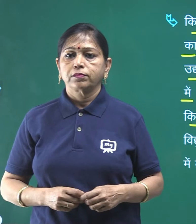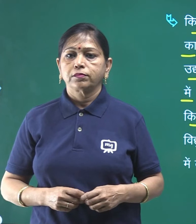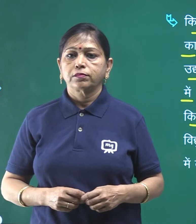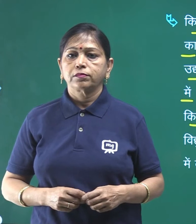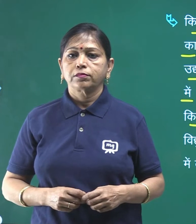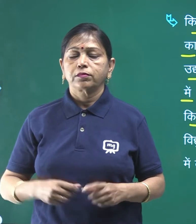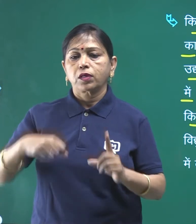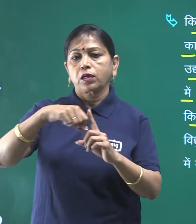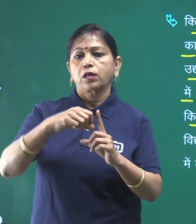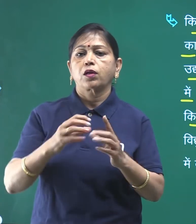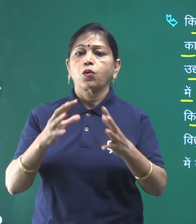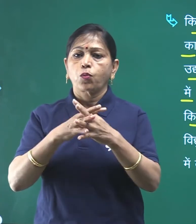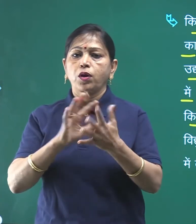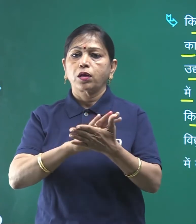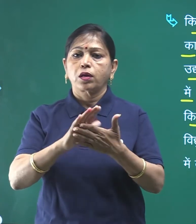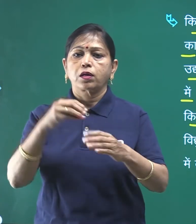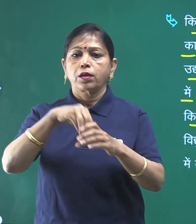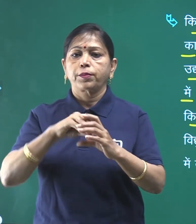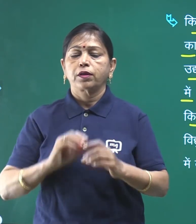किलोवाट घंटा में